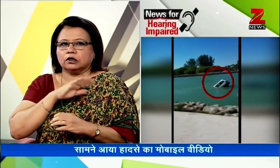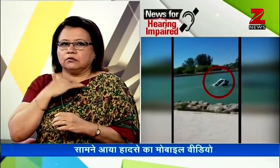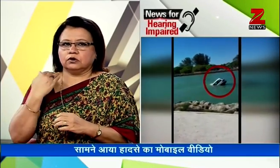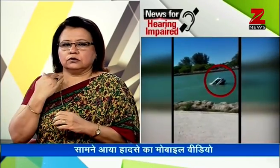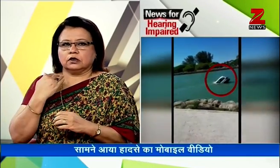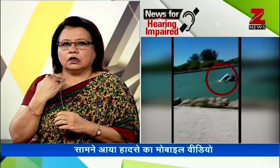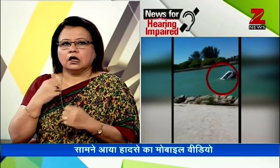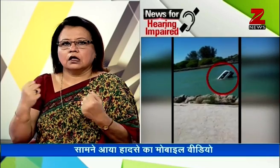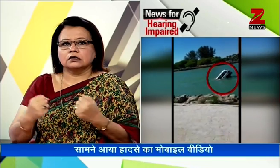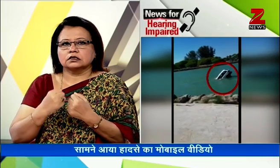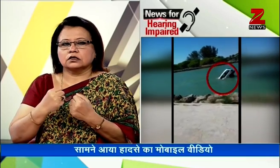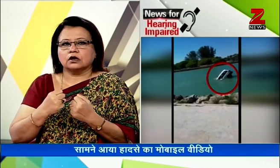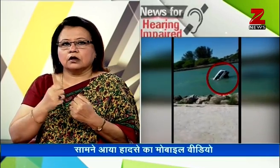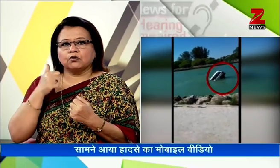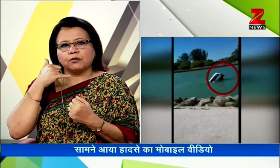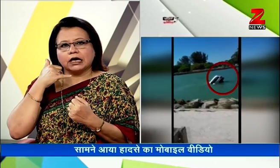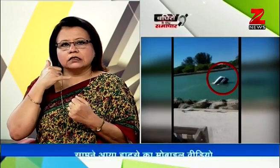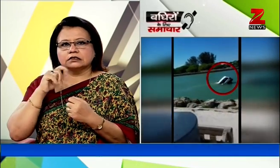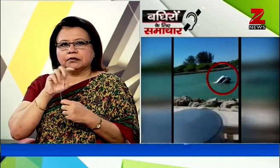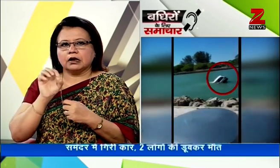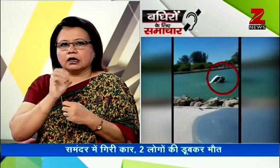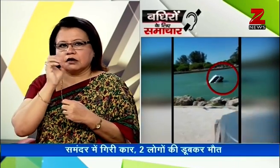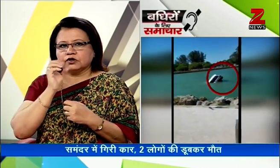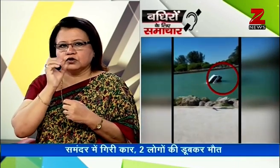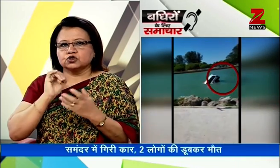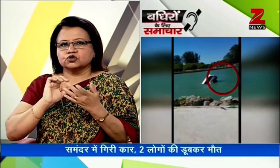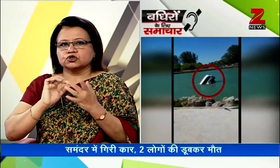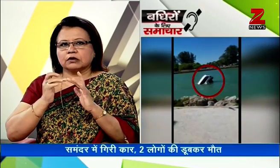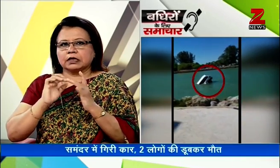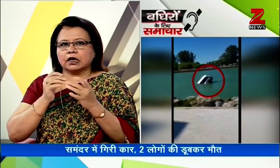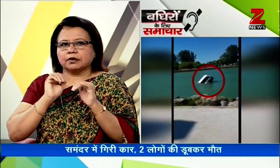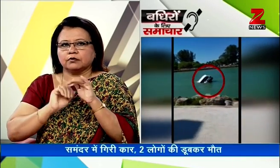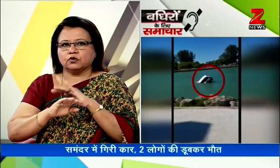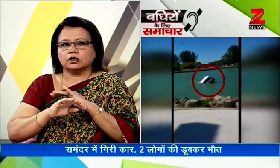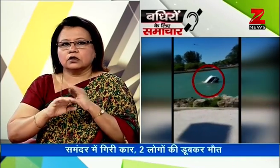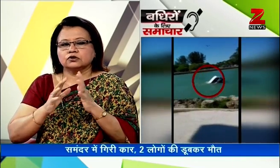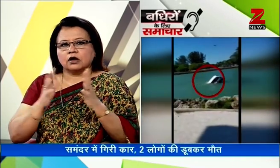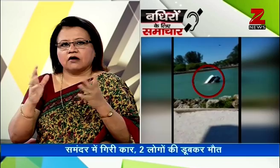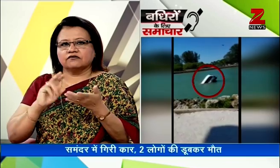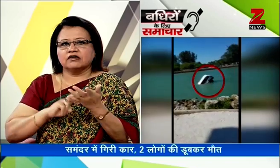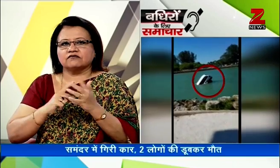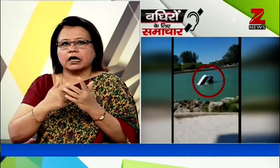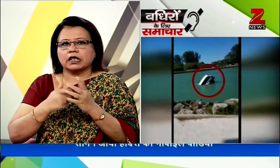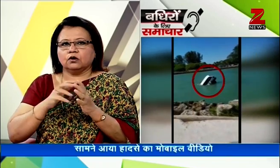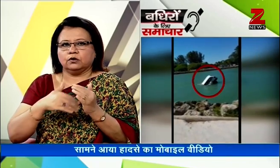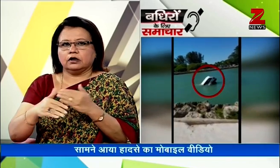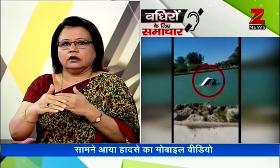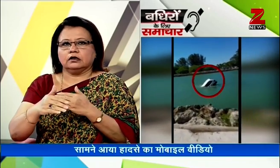गई। हादसे के दौरान मोबाइल से बनाया गया वीडियो सोशल मीडिया पर अपलोड किया गया है, जो काफी वायरल हो रहा है।